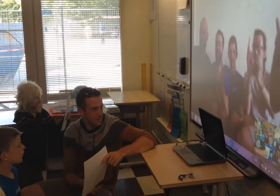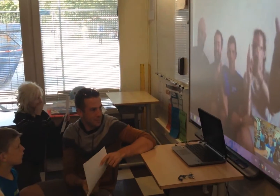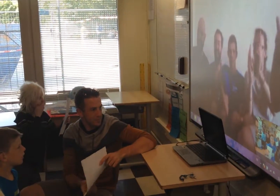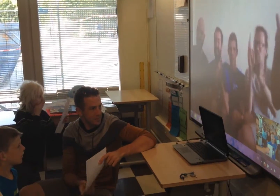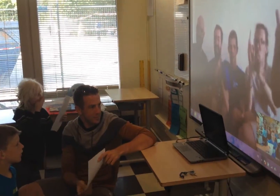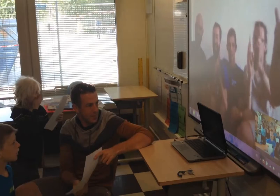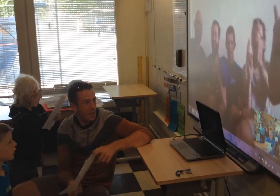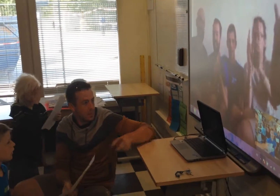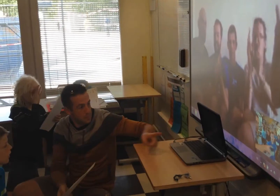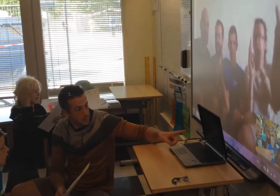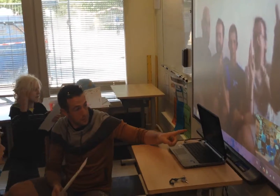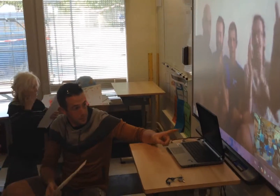fait.